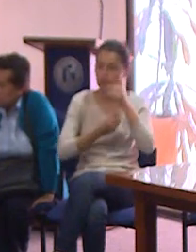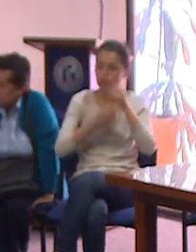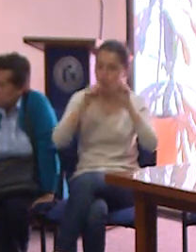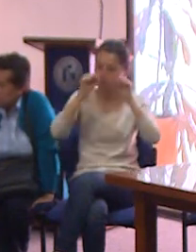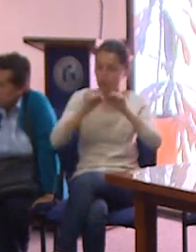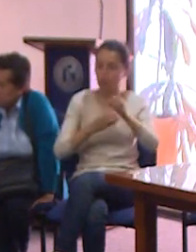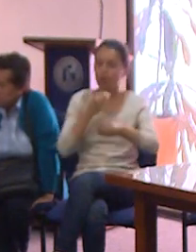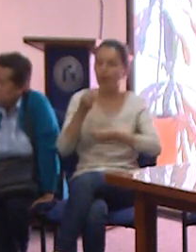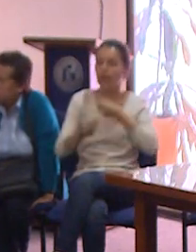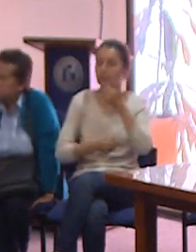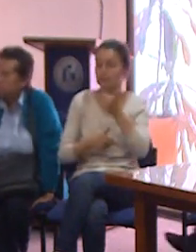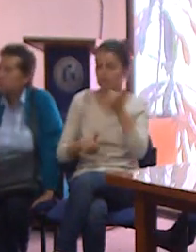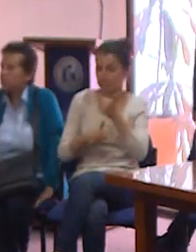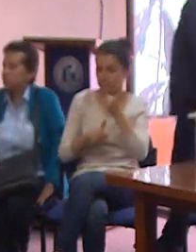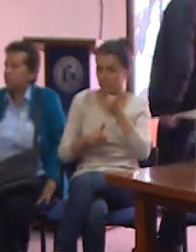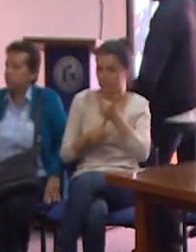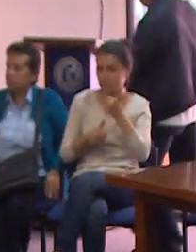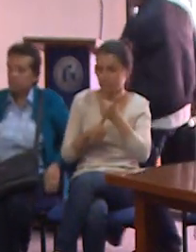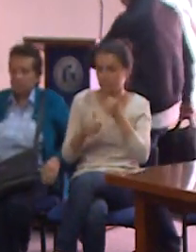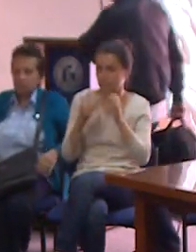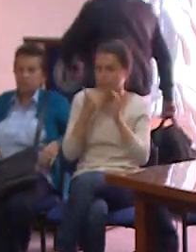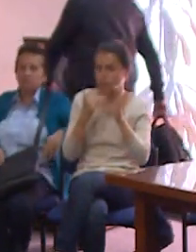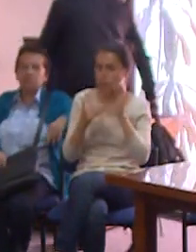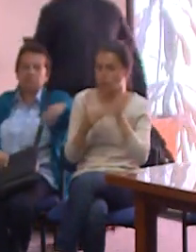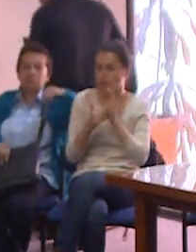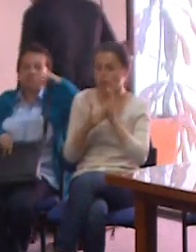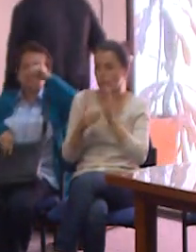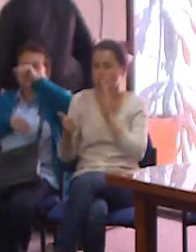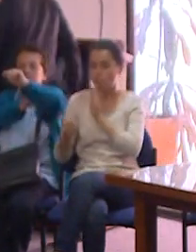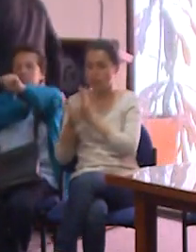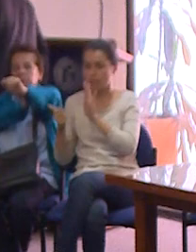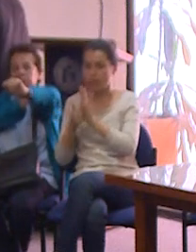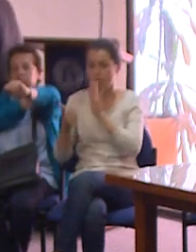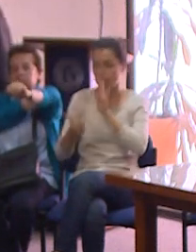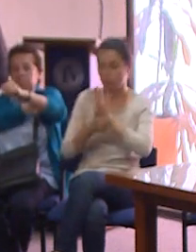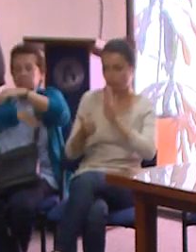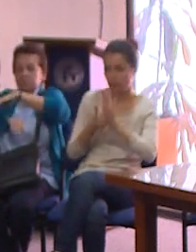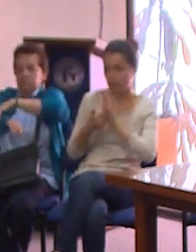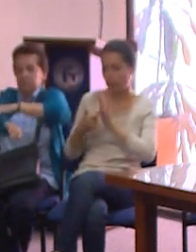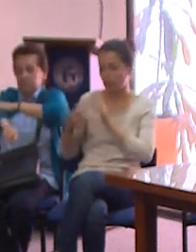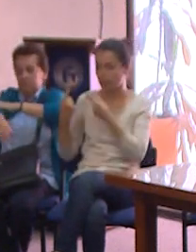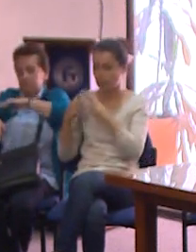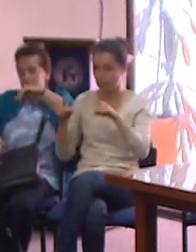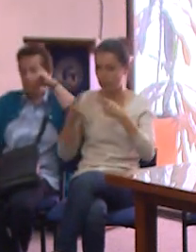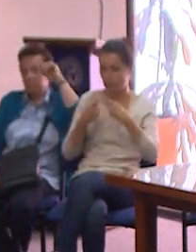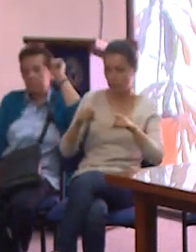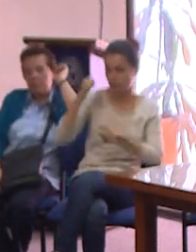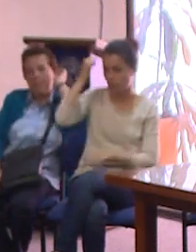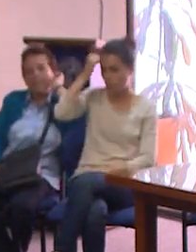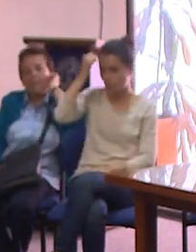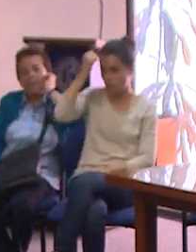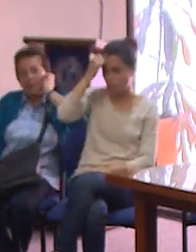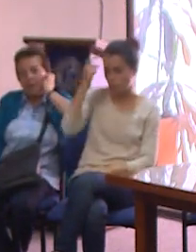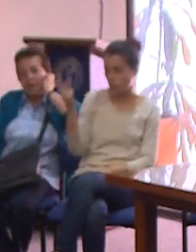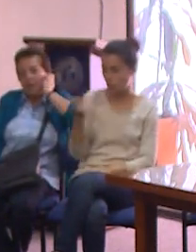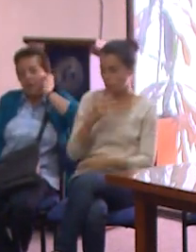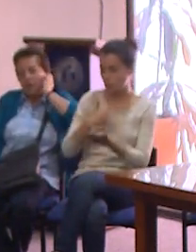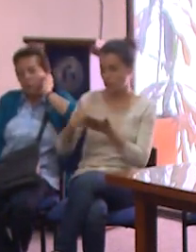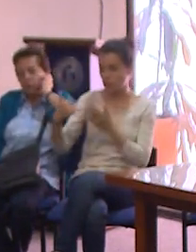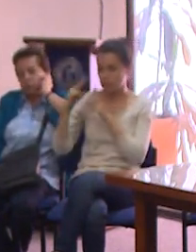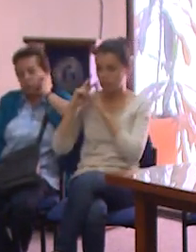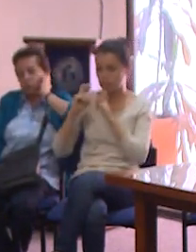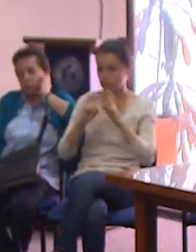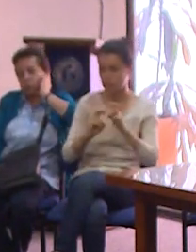contar con la asesoría de, digamos, de dos espacios diferentes. Me refiero como a dos líneas, encontrando también como